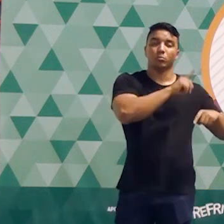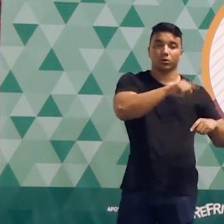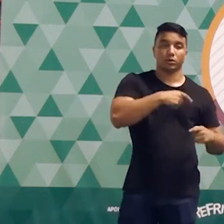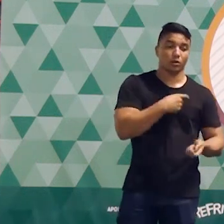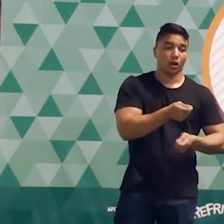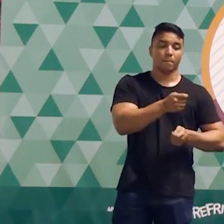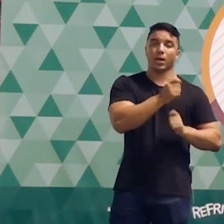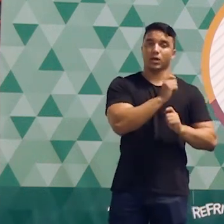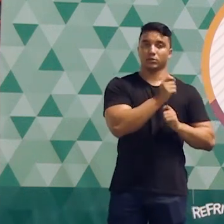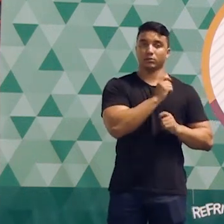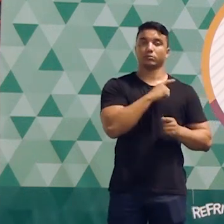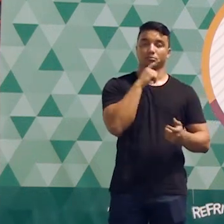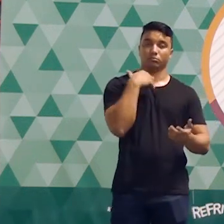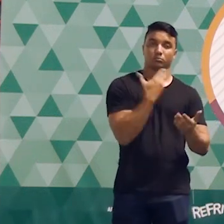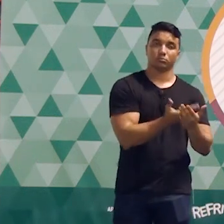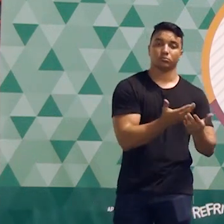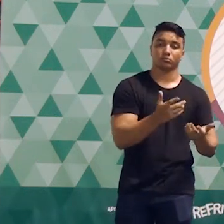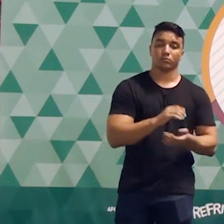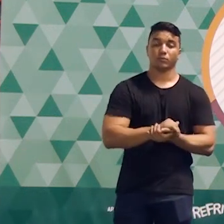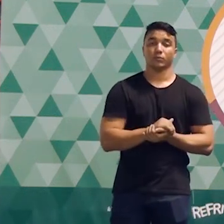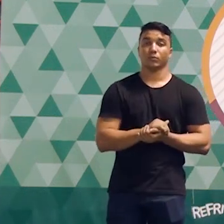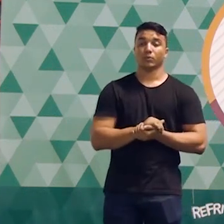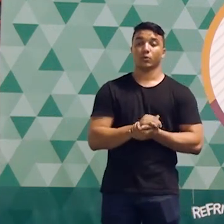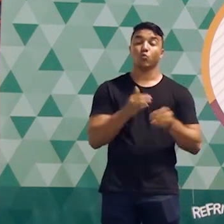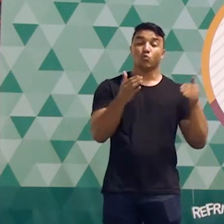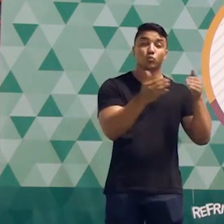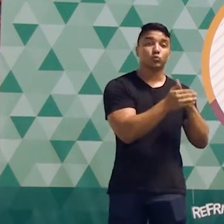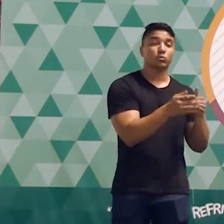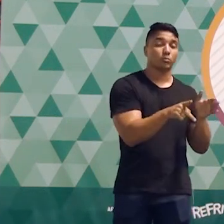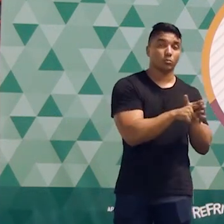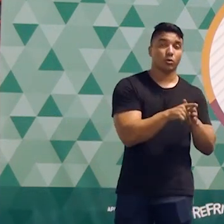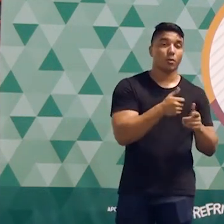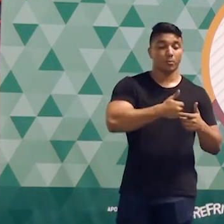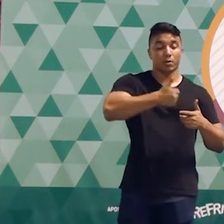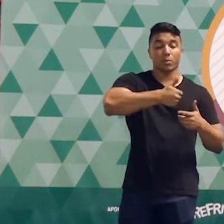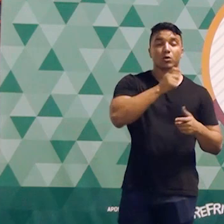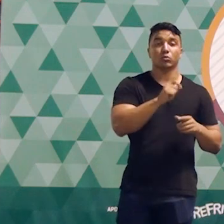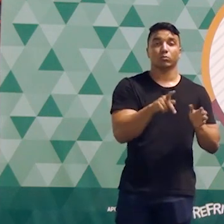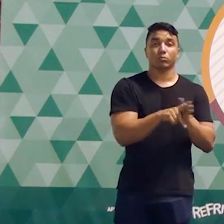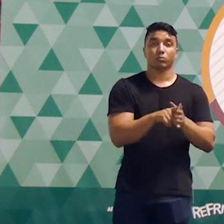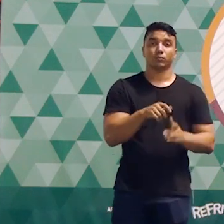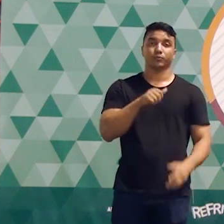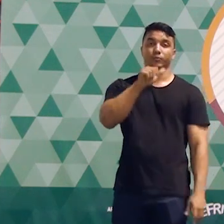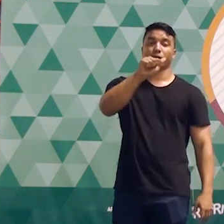é o que ainda existe. E você tem uma última coisa, que também é do setor primário, que